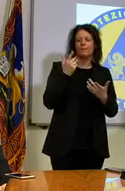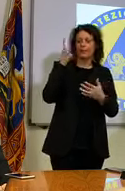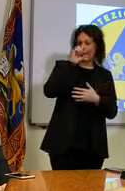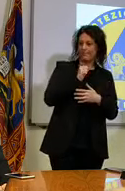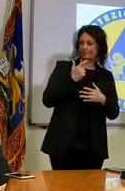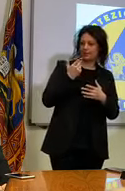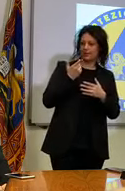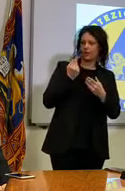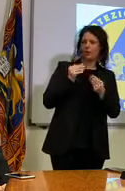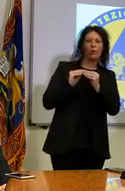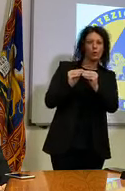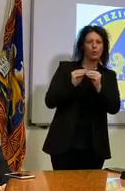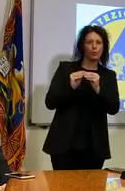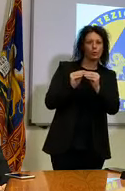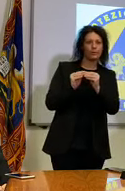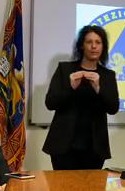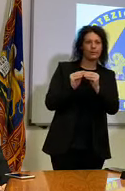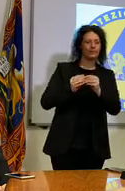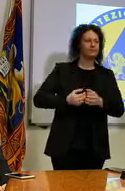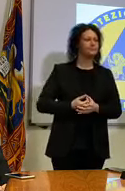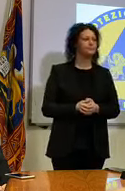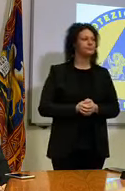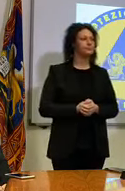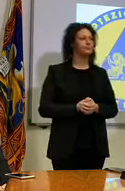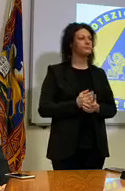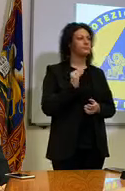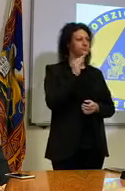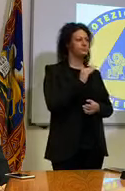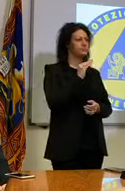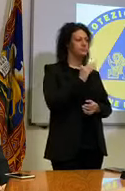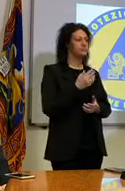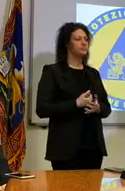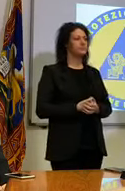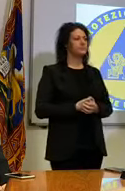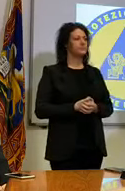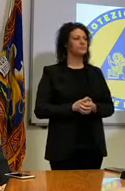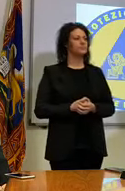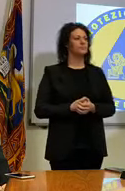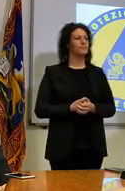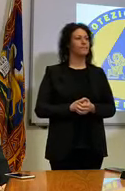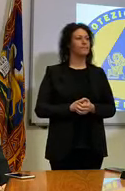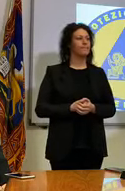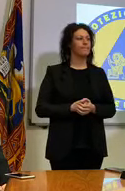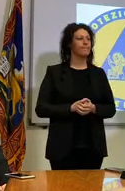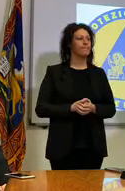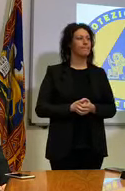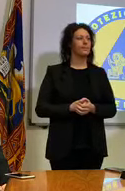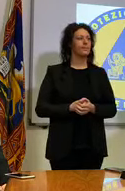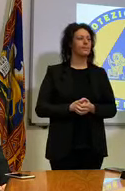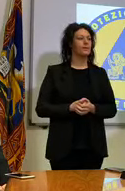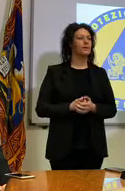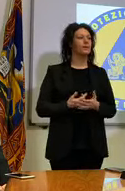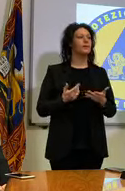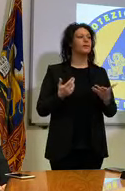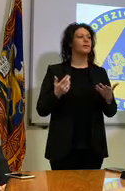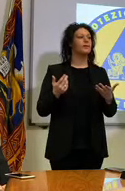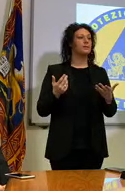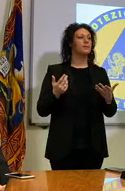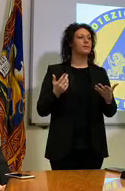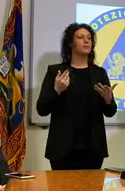essere allineati. Ma quale periodo temporale è, diciamo, interessato da queste discrepanze?